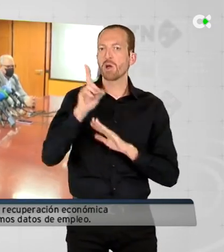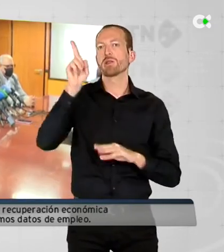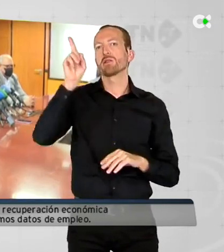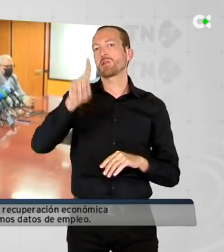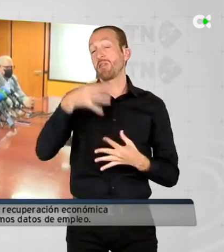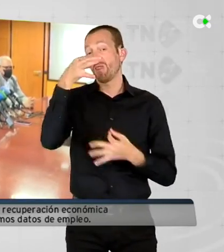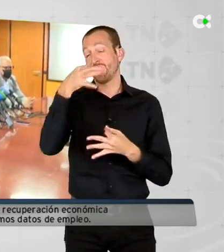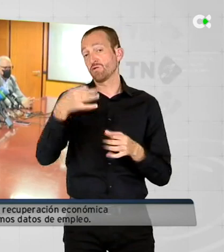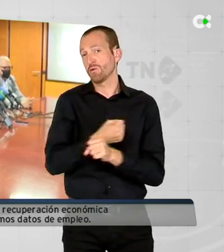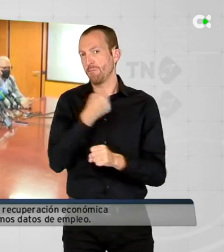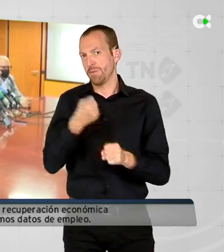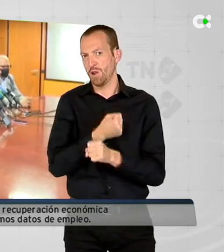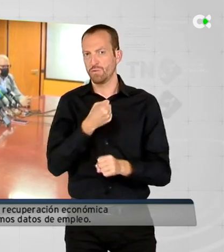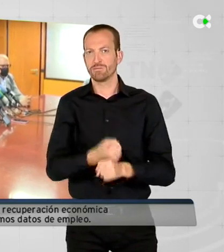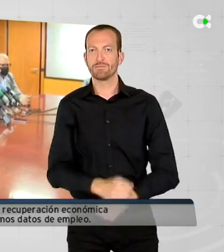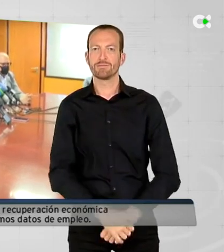datos de empleo.